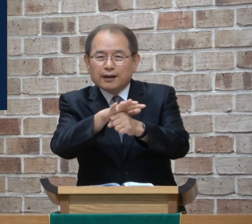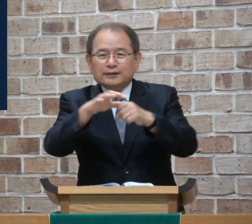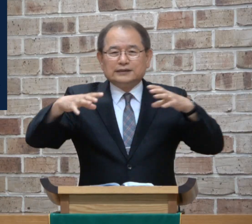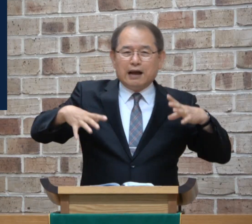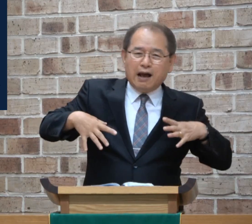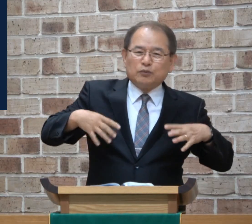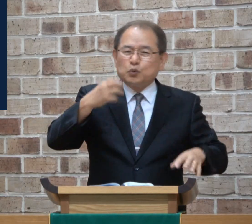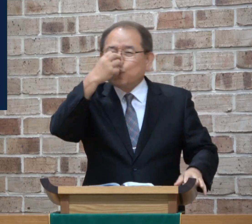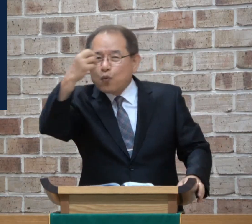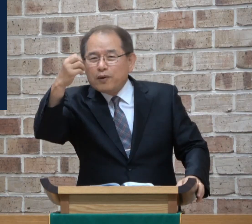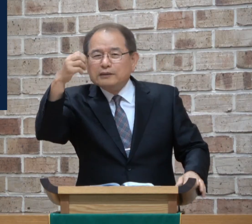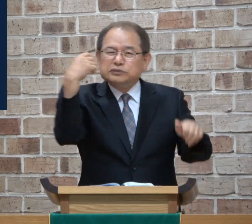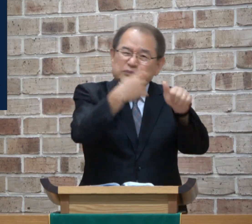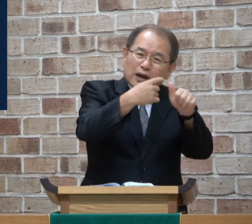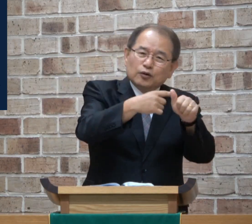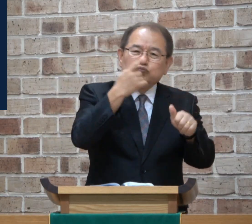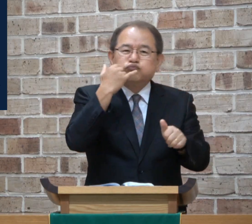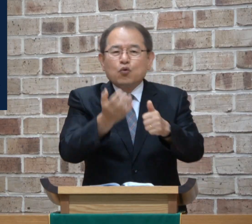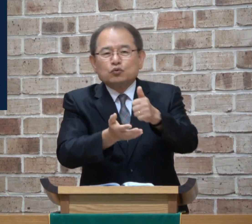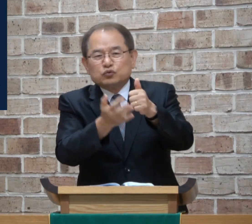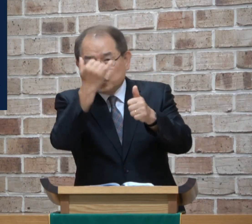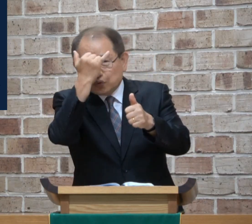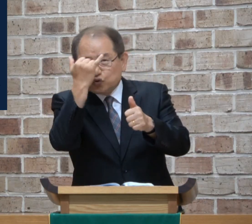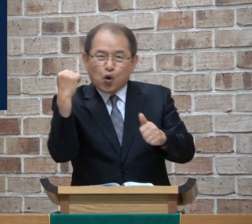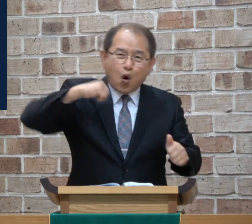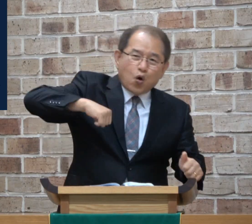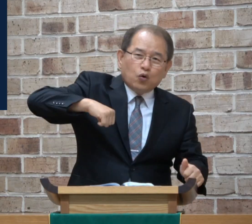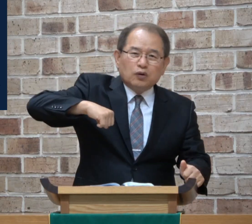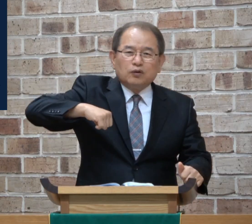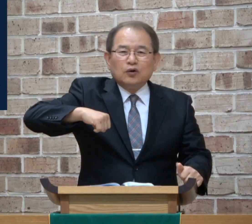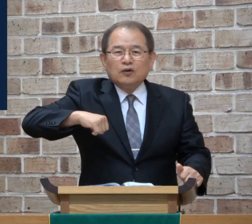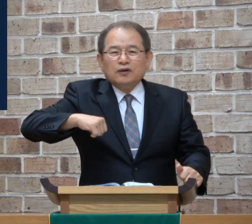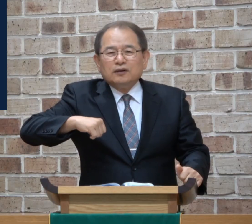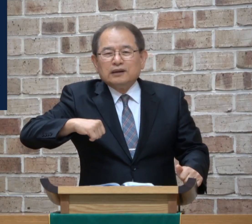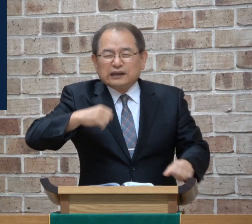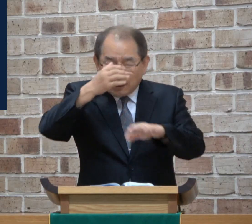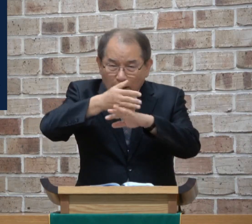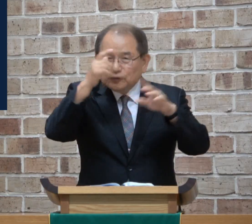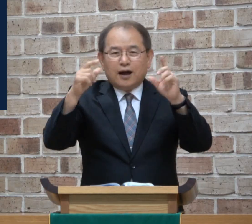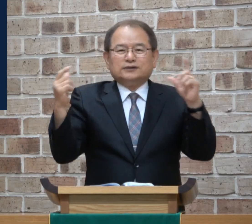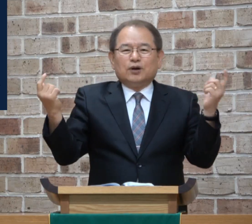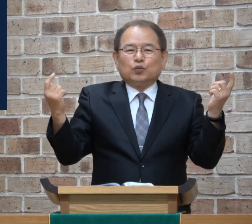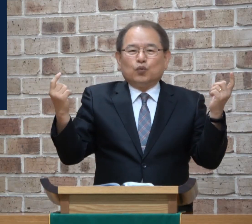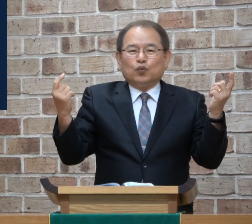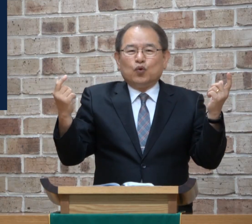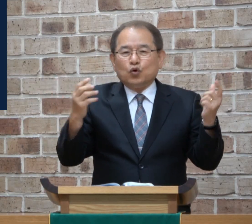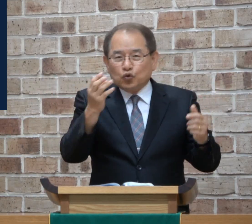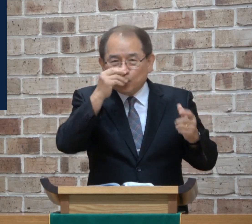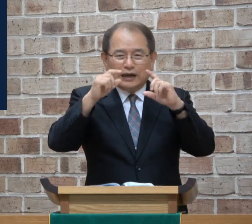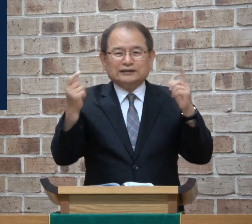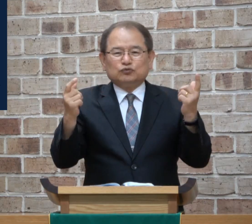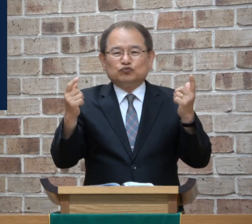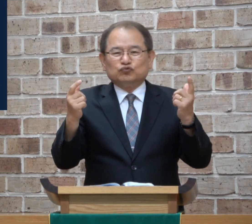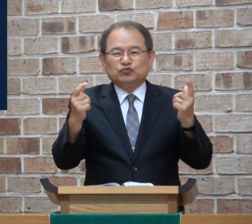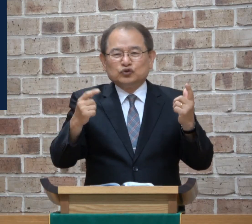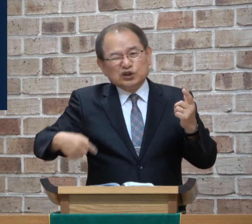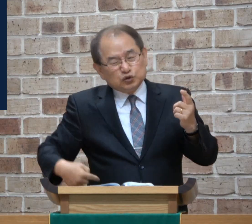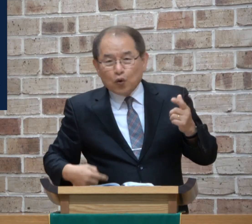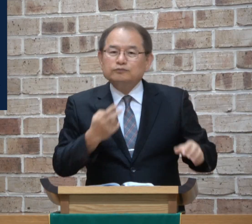돈을 사랑하며 자랑하며 교만하며 비방하며 부모를 거역하며 감사하지 아니하며 거룩하지